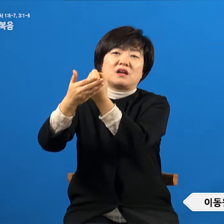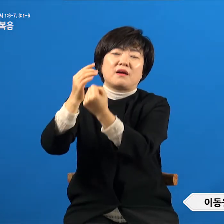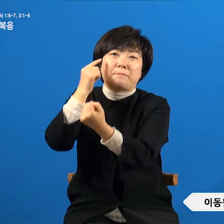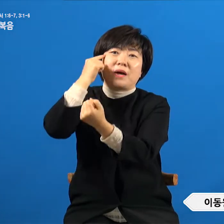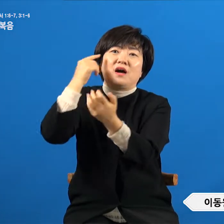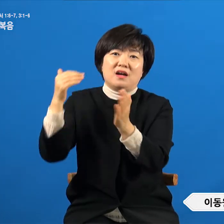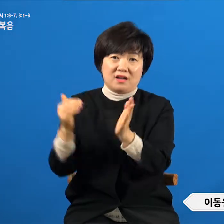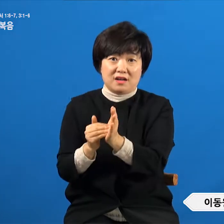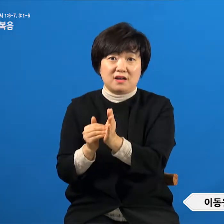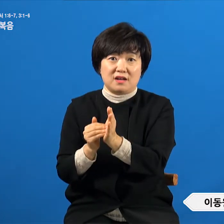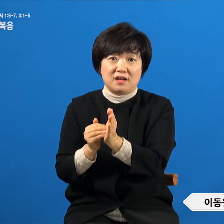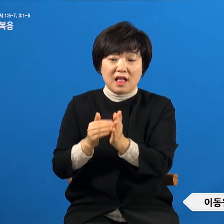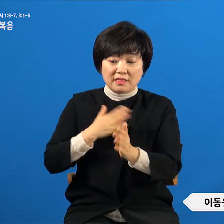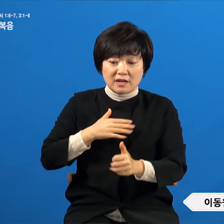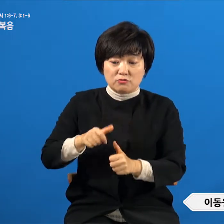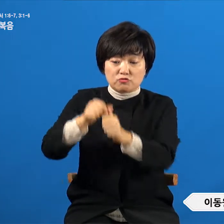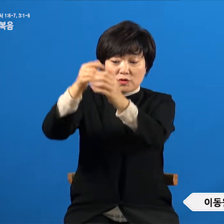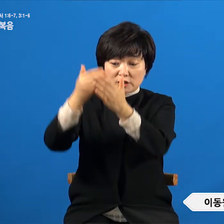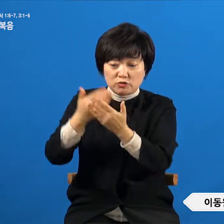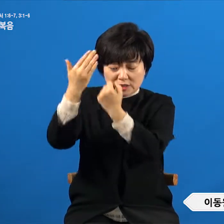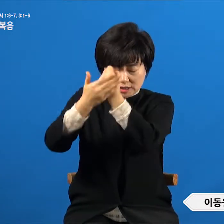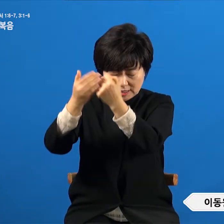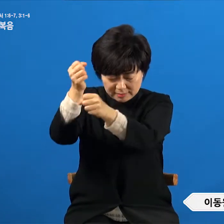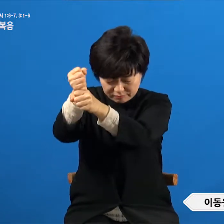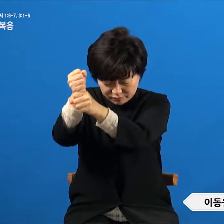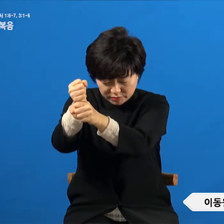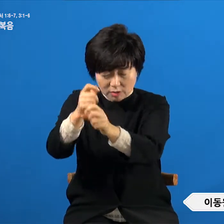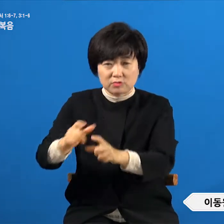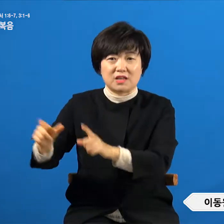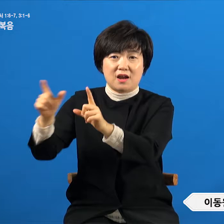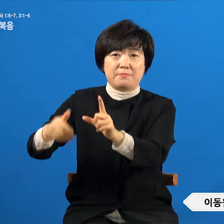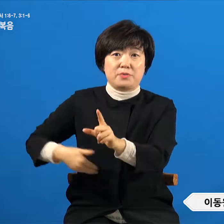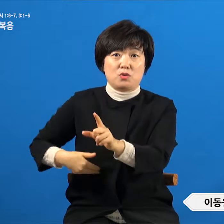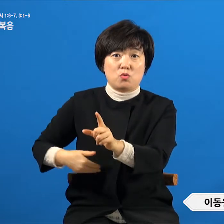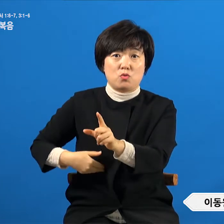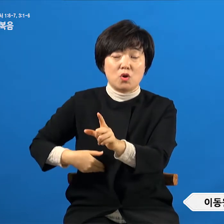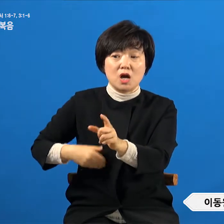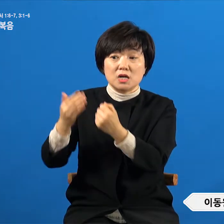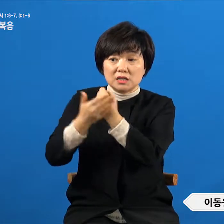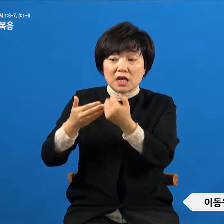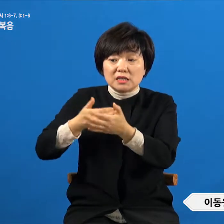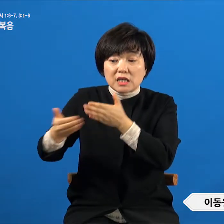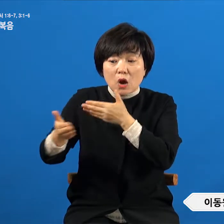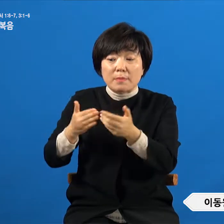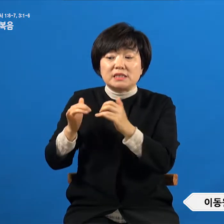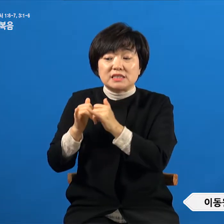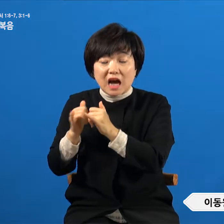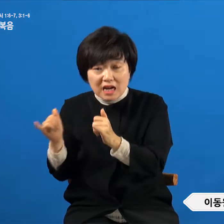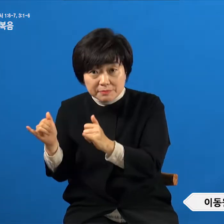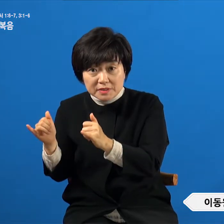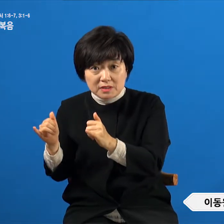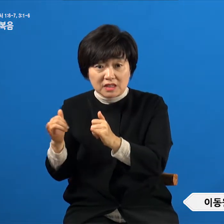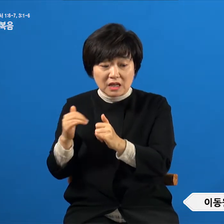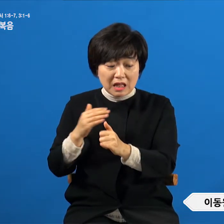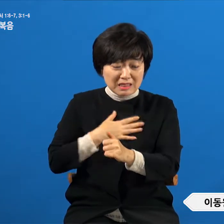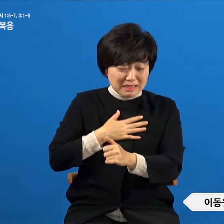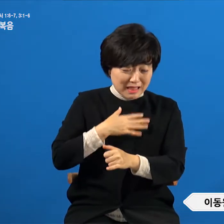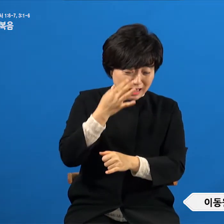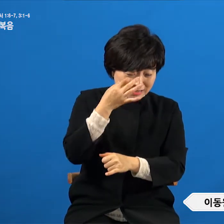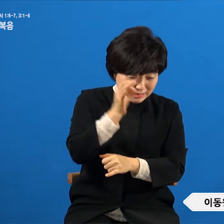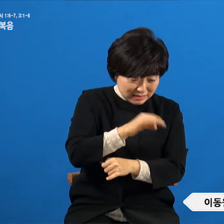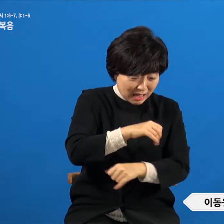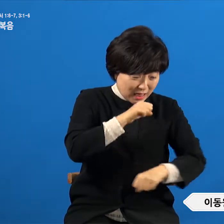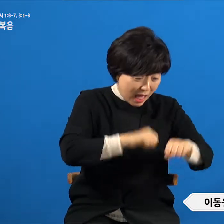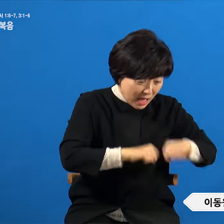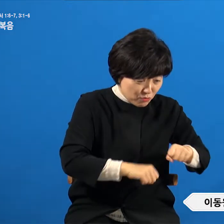우리는 나를 구원한 하나님의 은혜를 붙들고 살아야 하는데, 이 은혜를 체험한 사람들이 보잘것없는 내 행위,